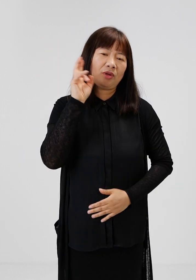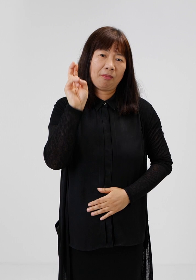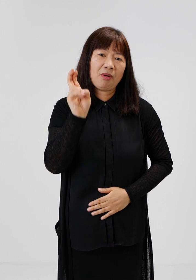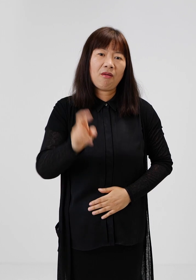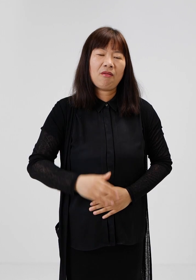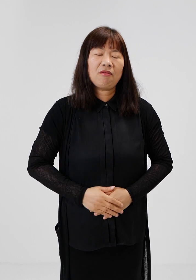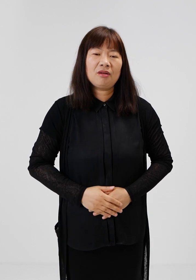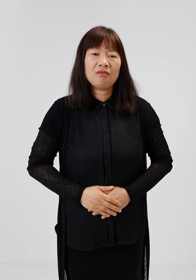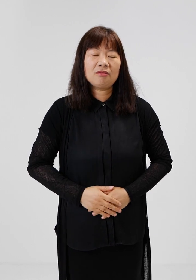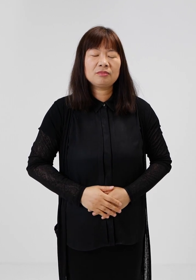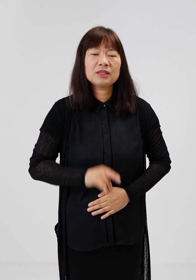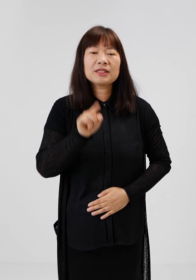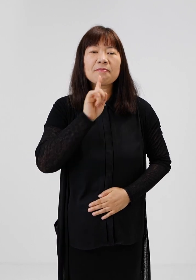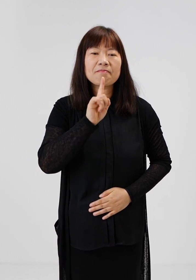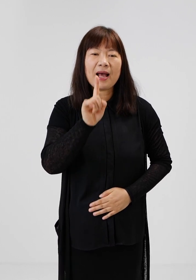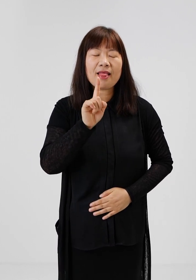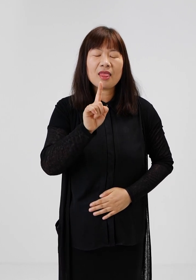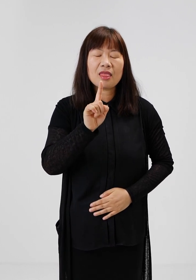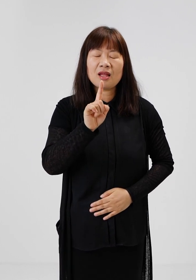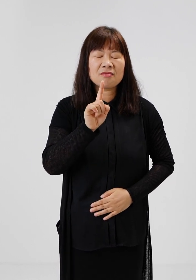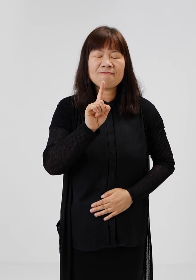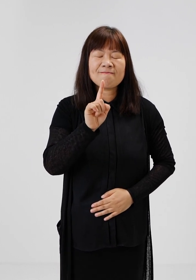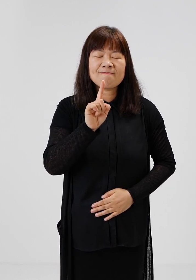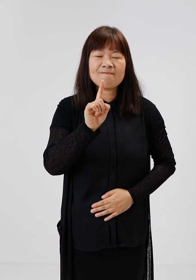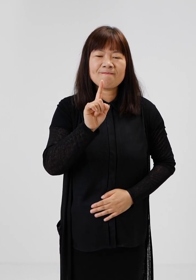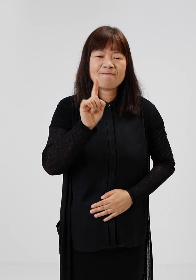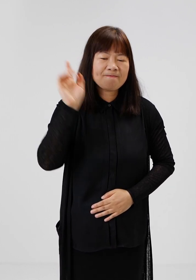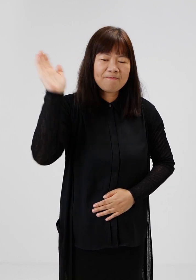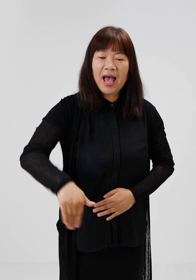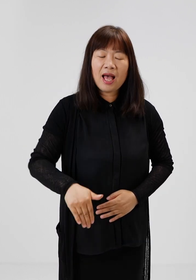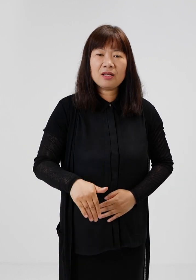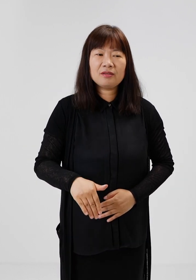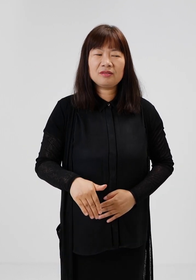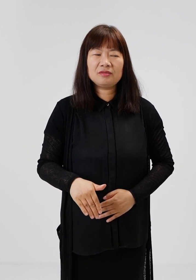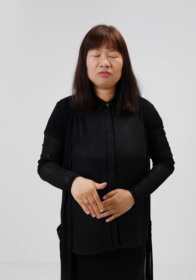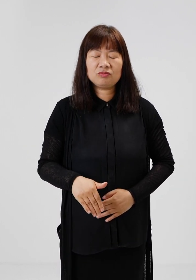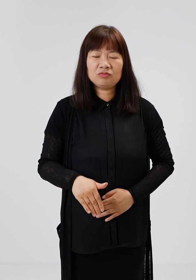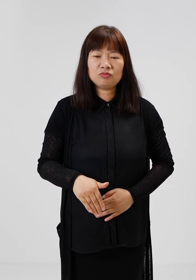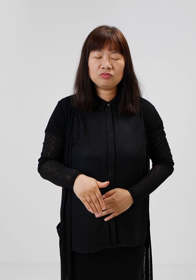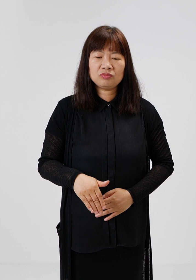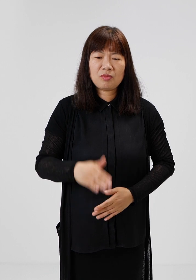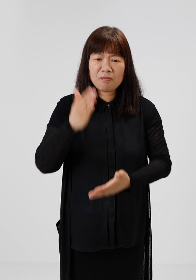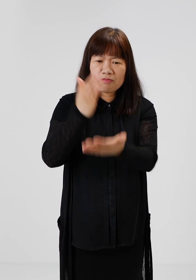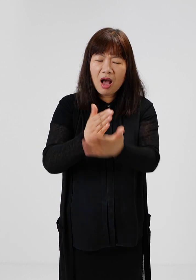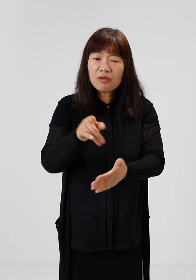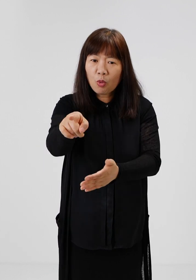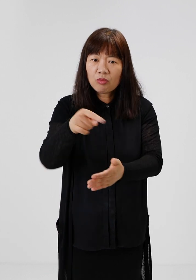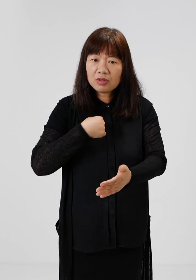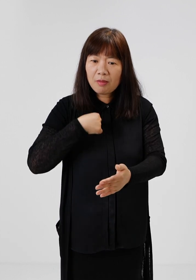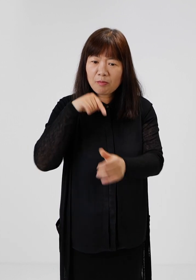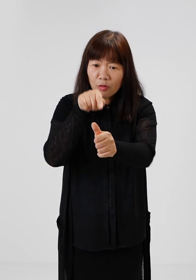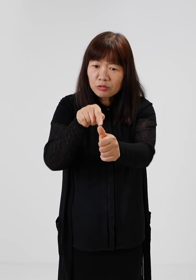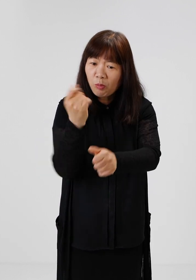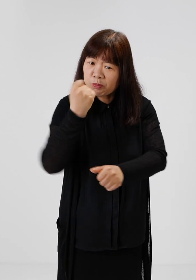그러자 묵살합니다. 시끄러워. 빨리 가서 명령대로 조사하고 와.